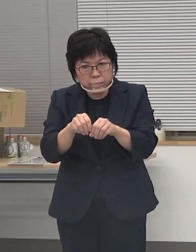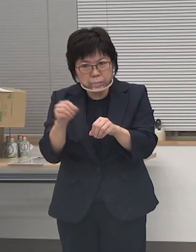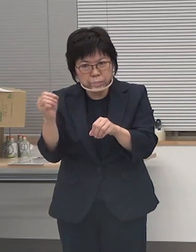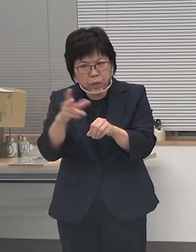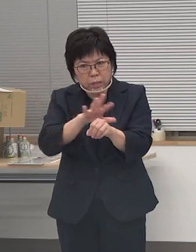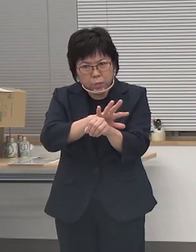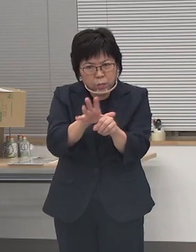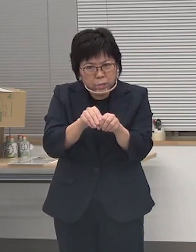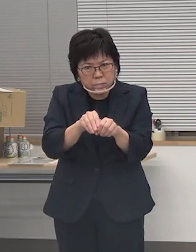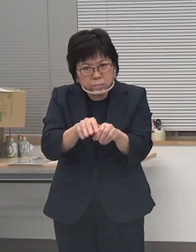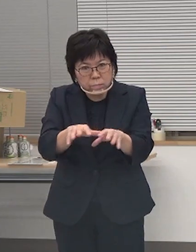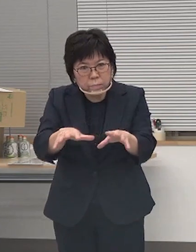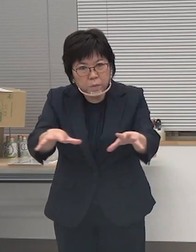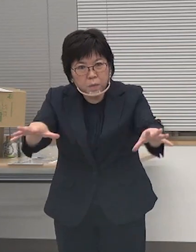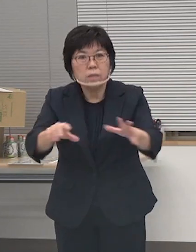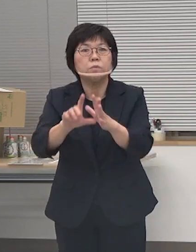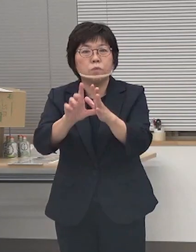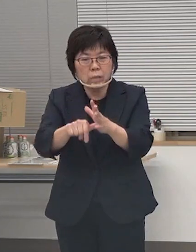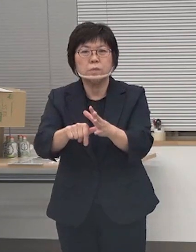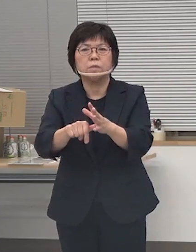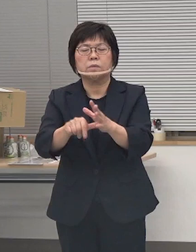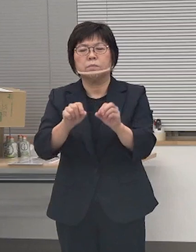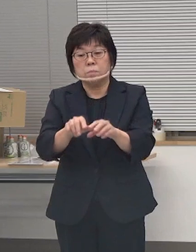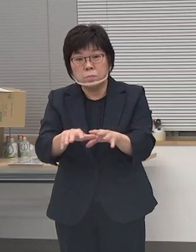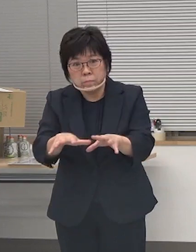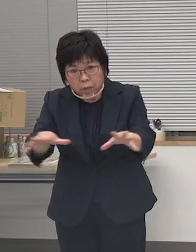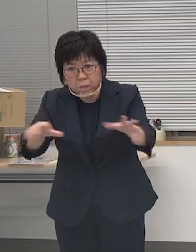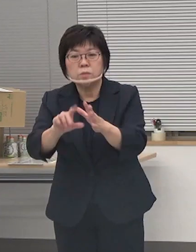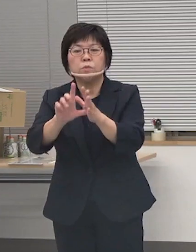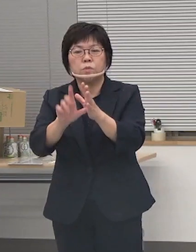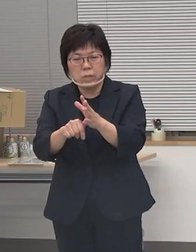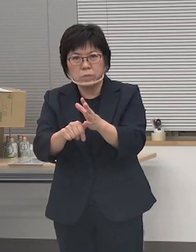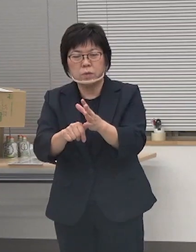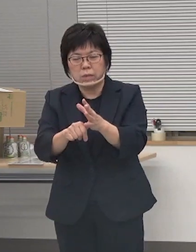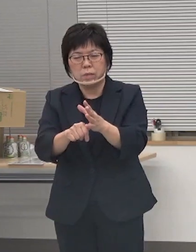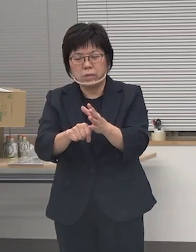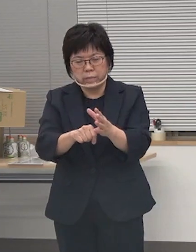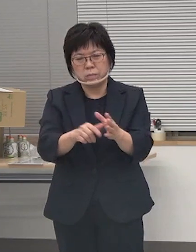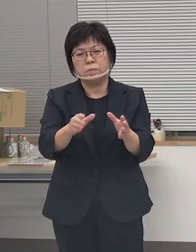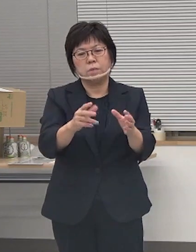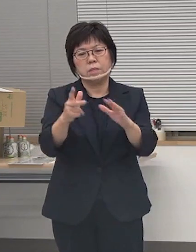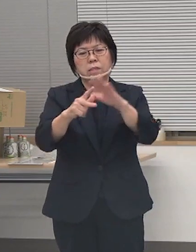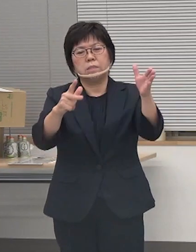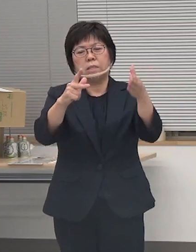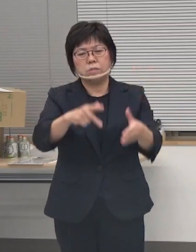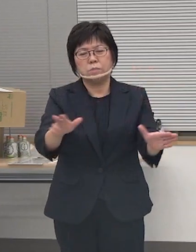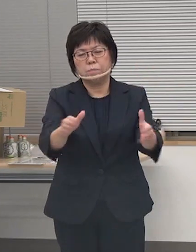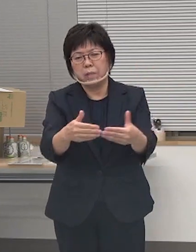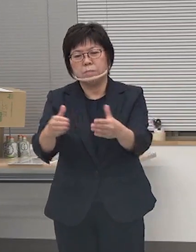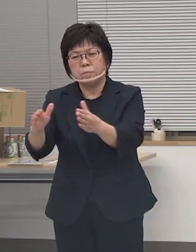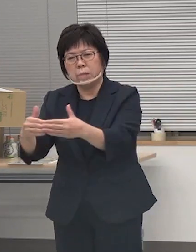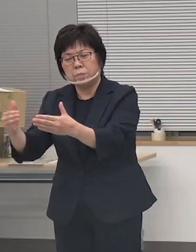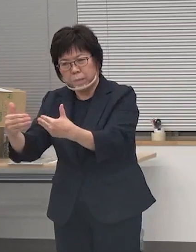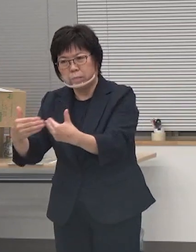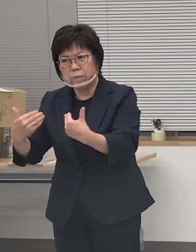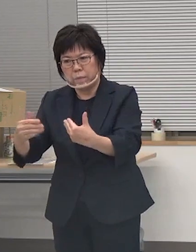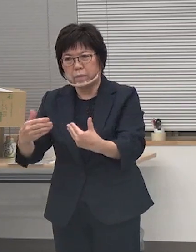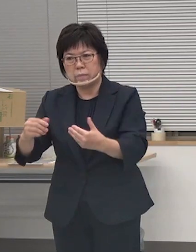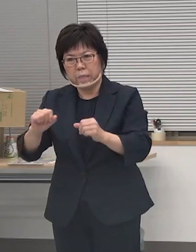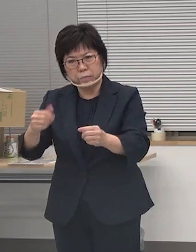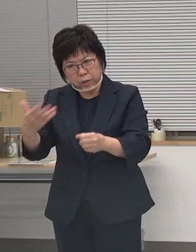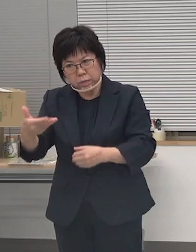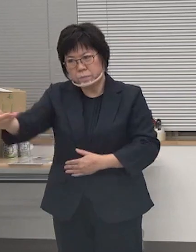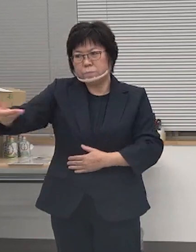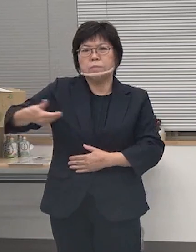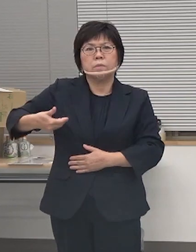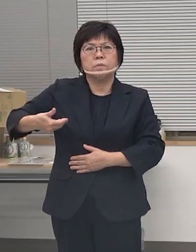要素を示した上で、それが起こった場合の再要請の基準があるのかというなどもご質問いただきましたが、私